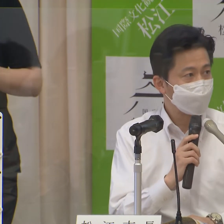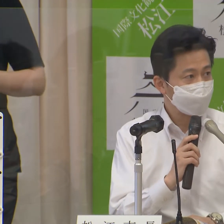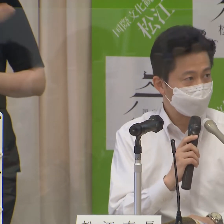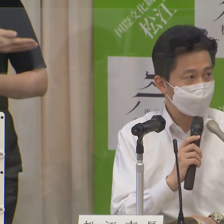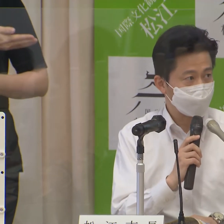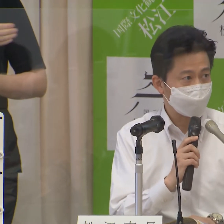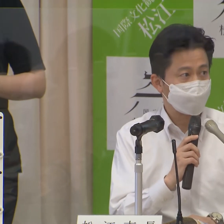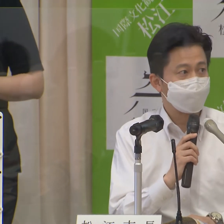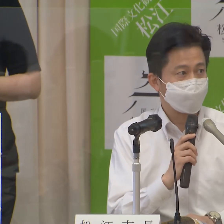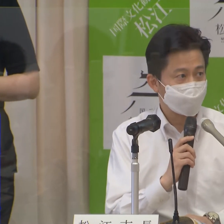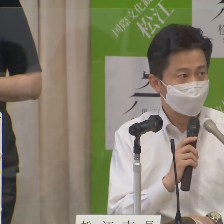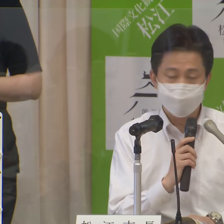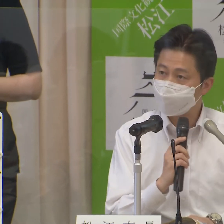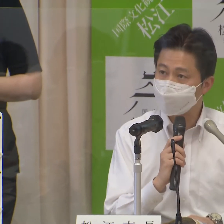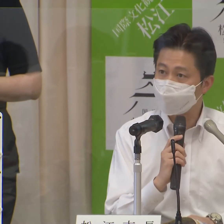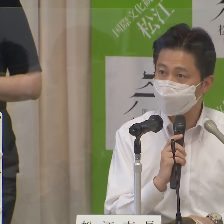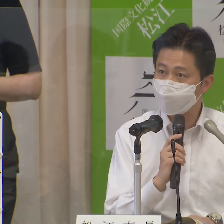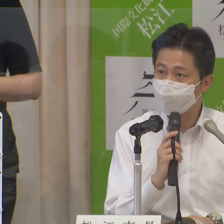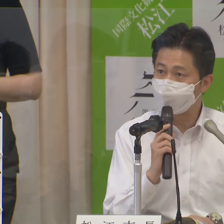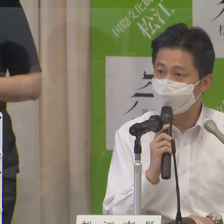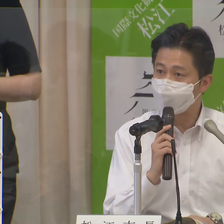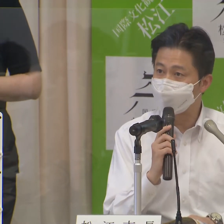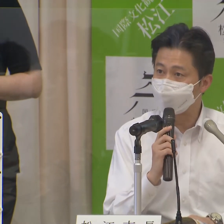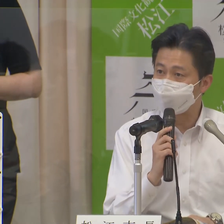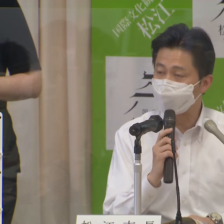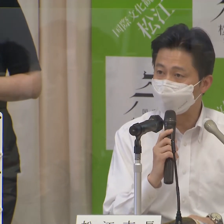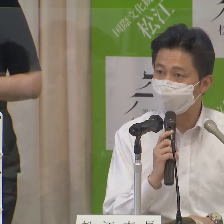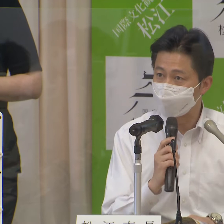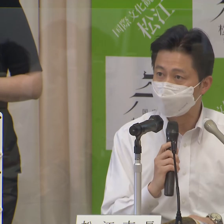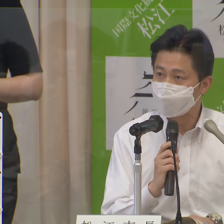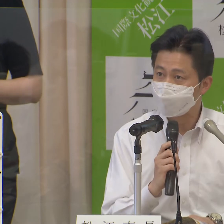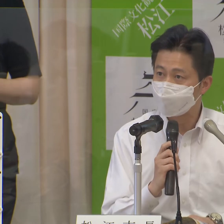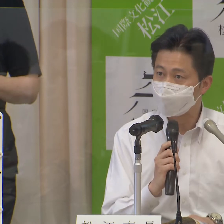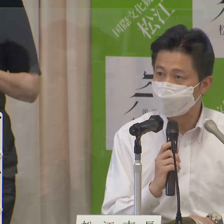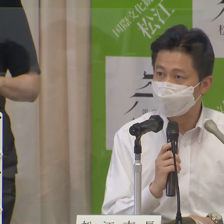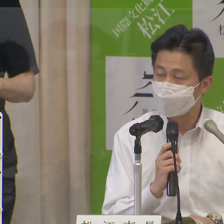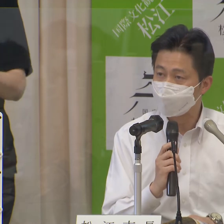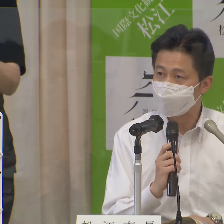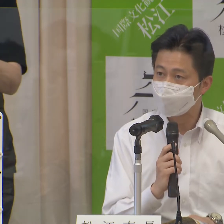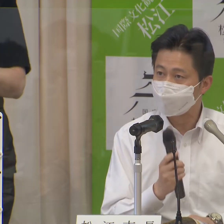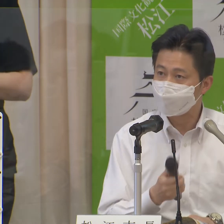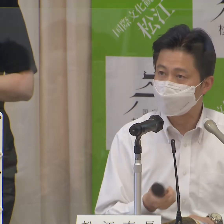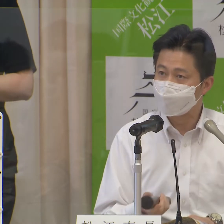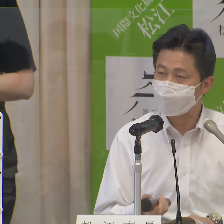送っている保健師ということでいいですかね。子育て部長からいいですか。